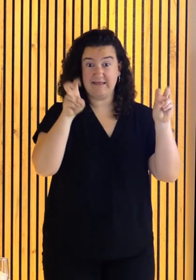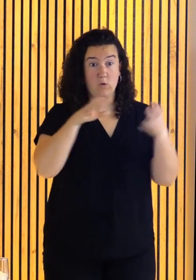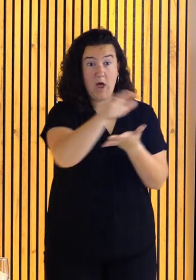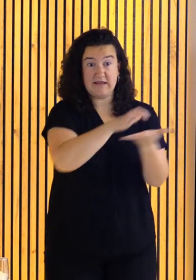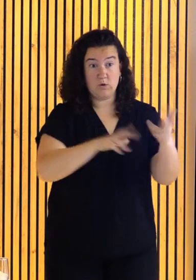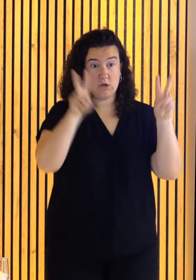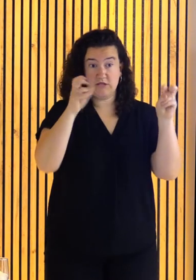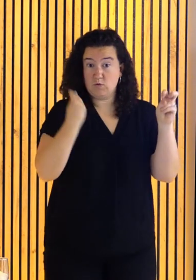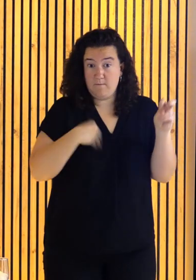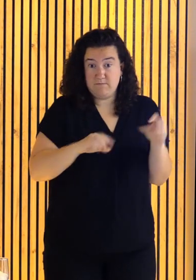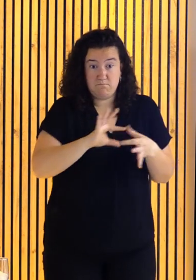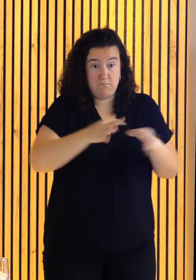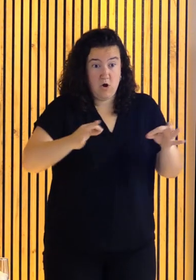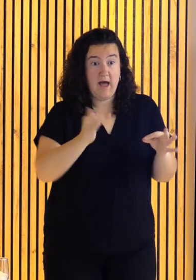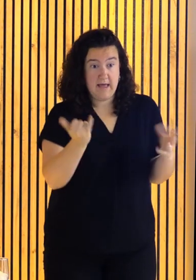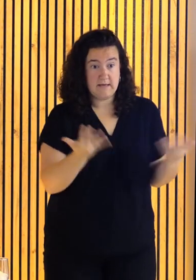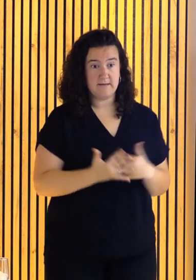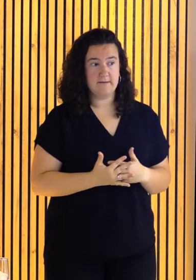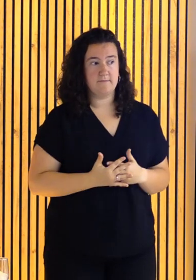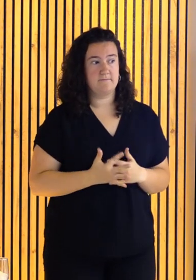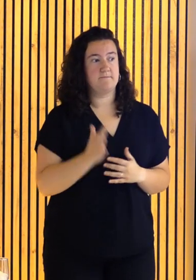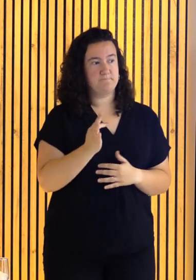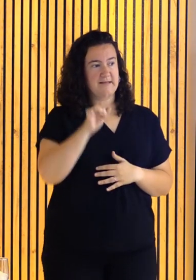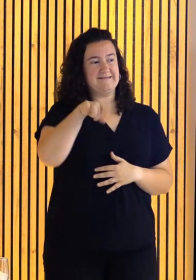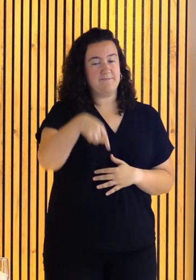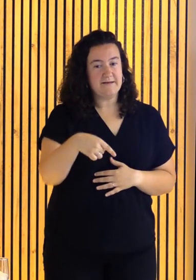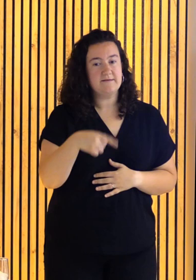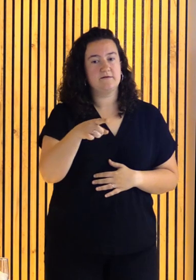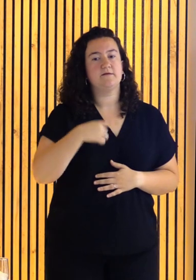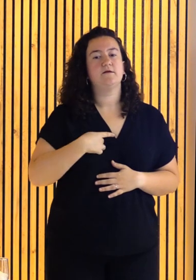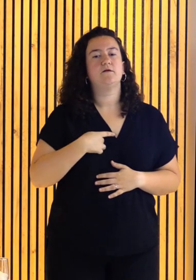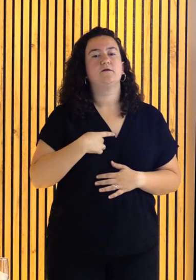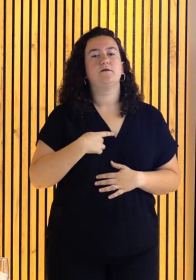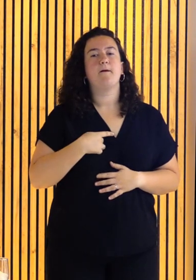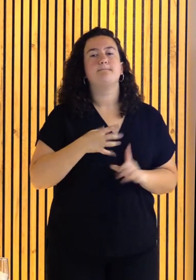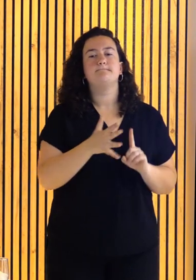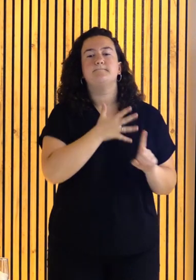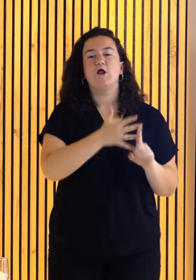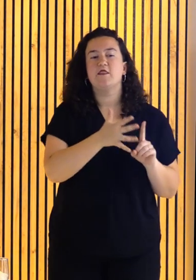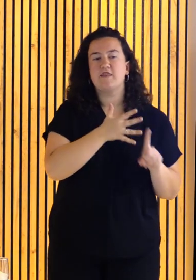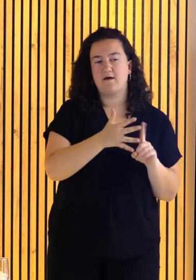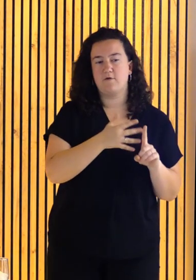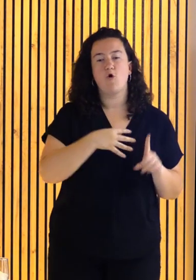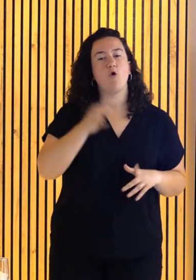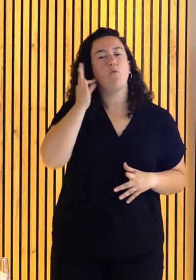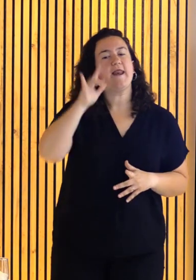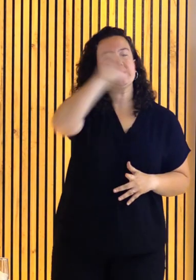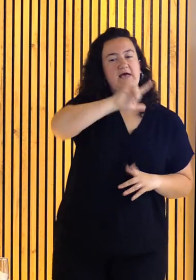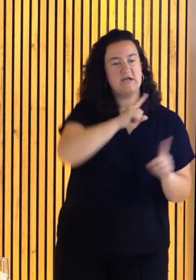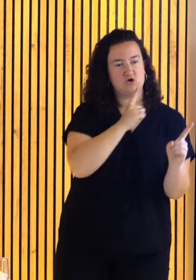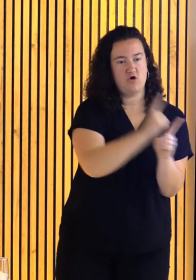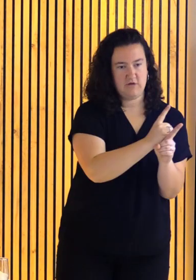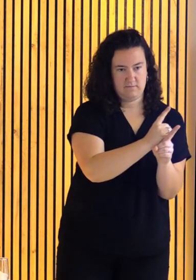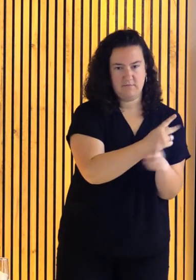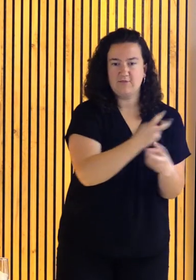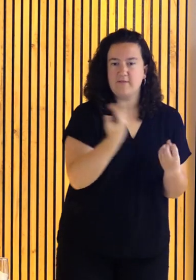eta hor ere koloreko emakumeen aurkako indarkeria aipatzen da, bueno, orduan badua